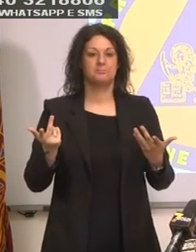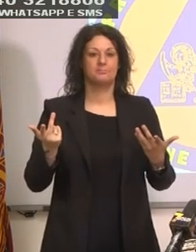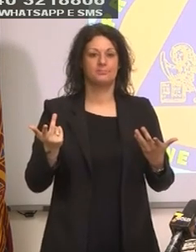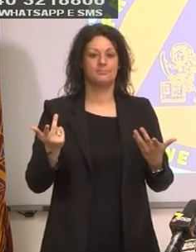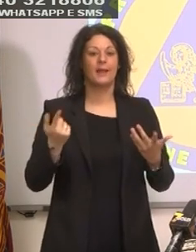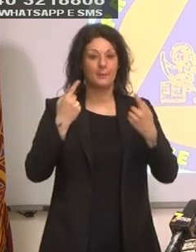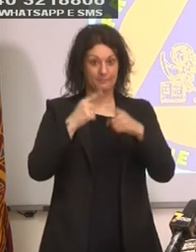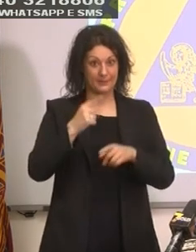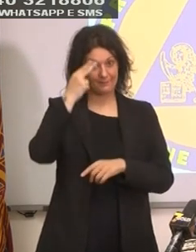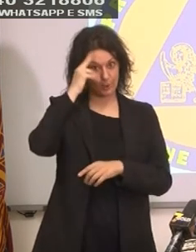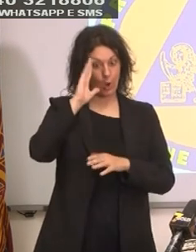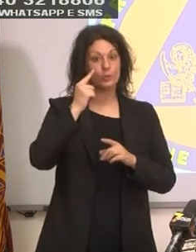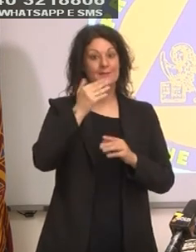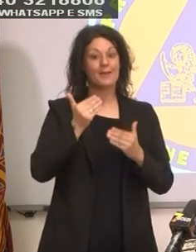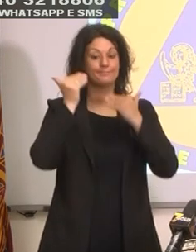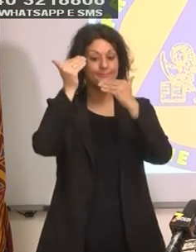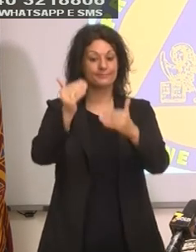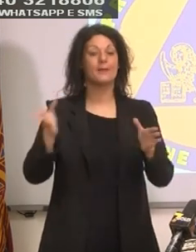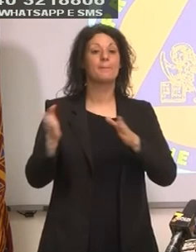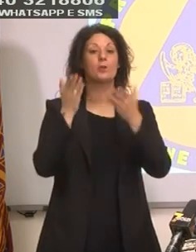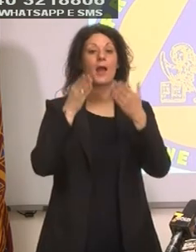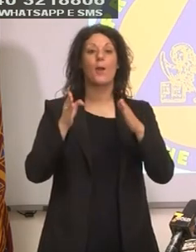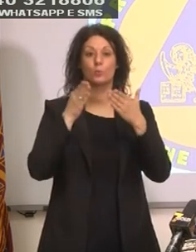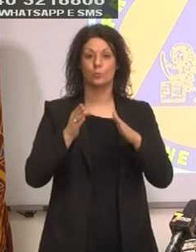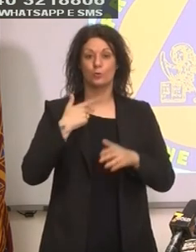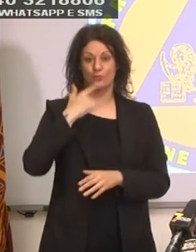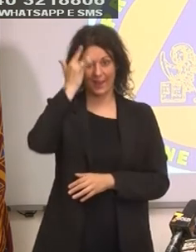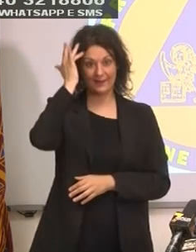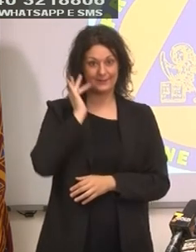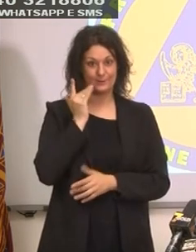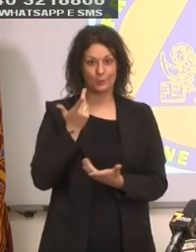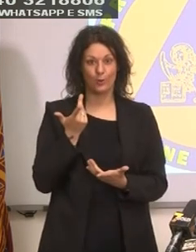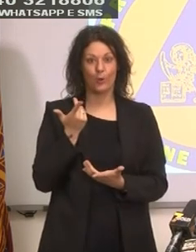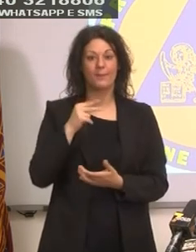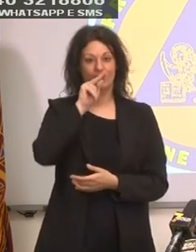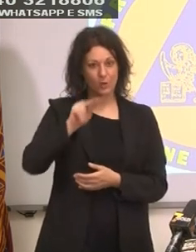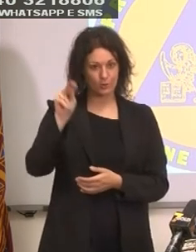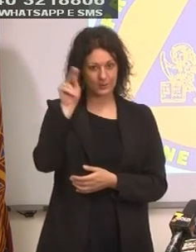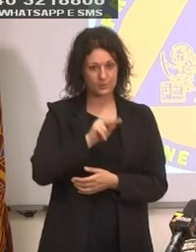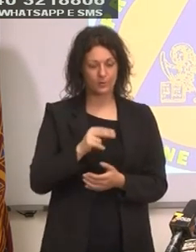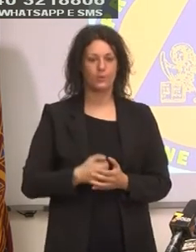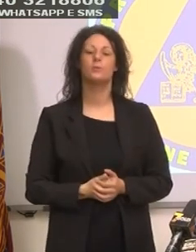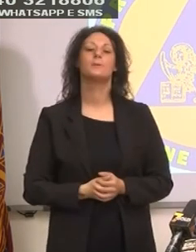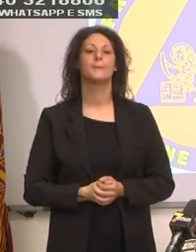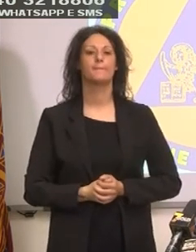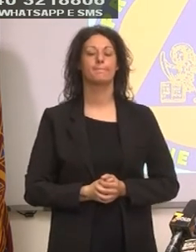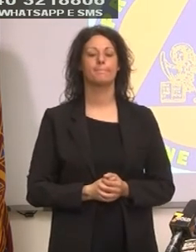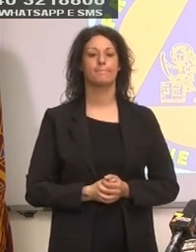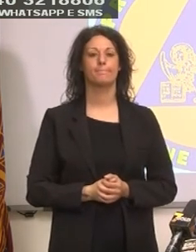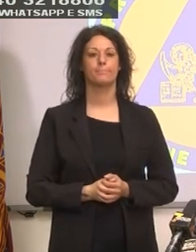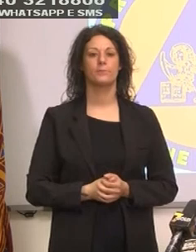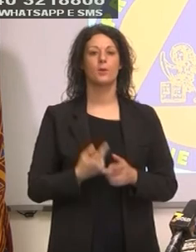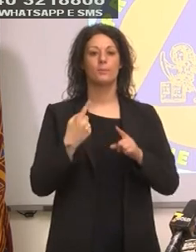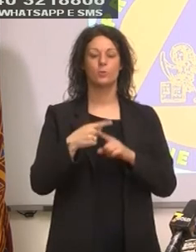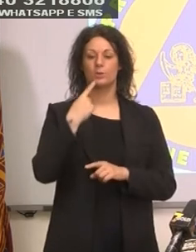se vai in autunno, se mi torna il coronavirus, voglio capire come faremmo col piano di sanità pubblica. Dall'altro c'è da dire che a